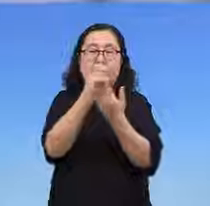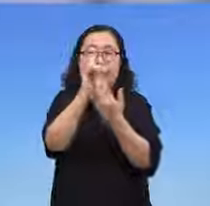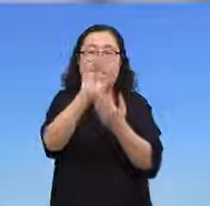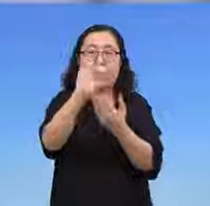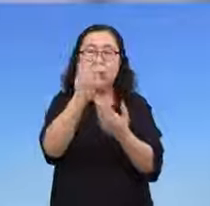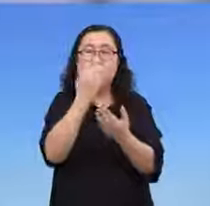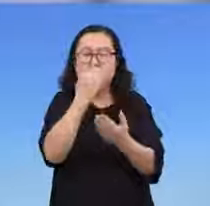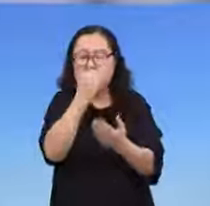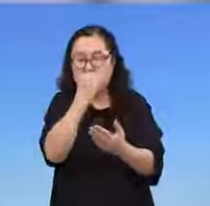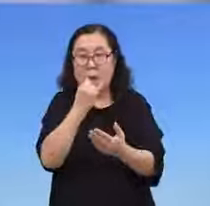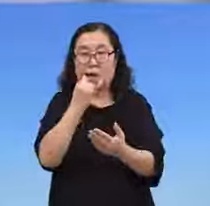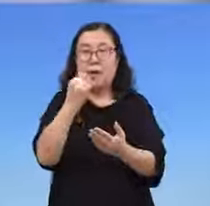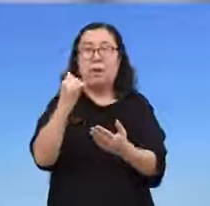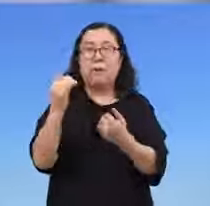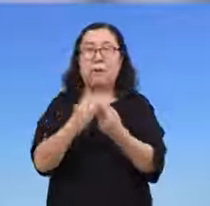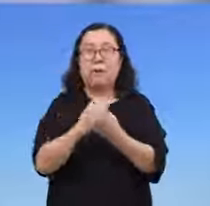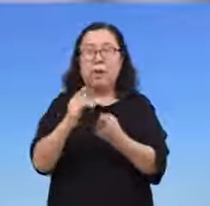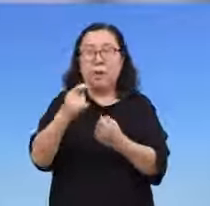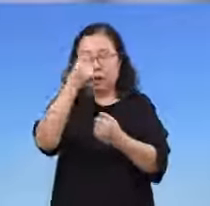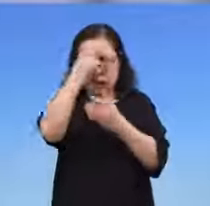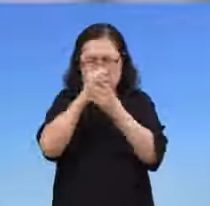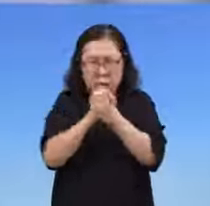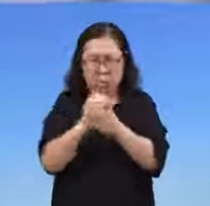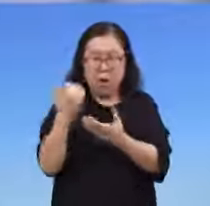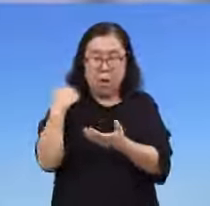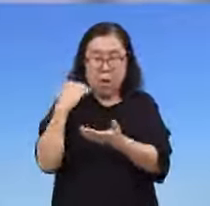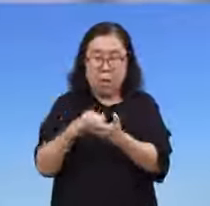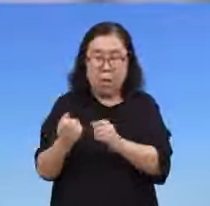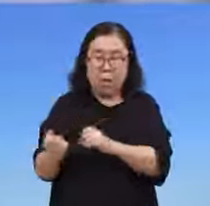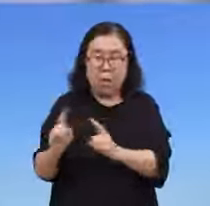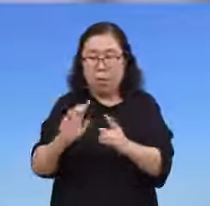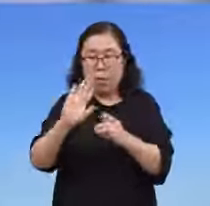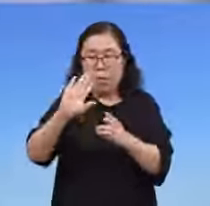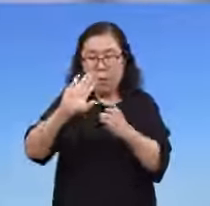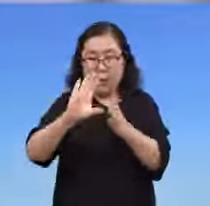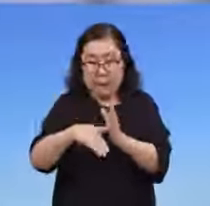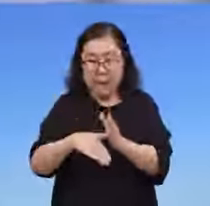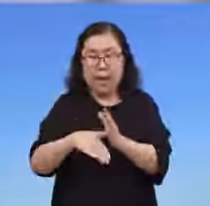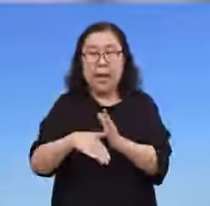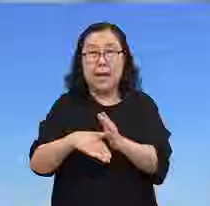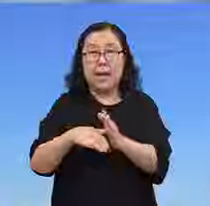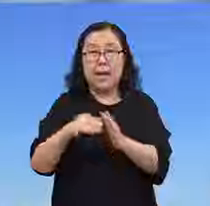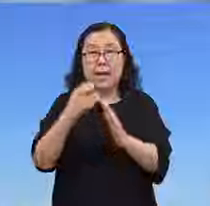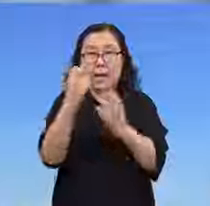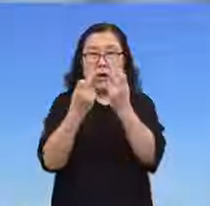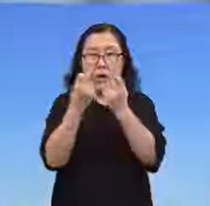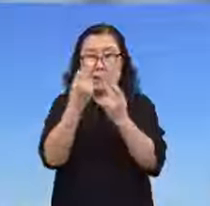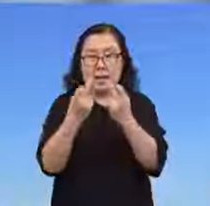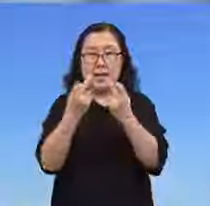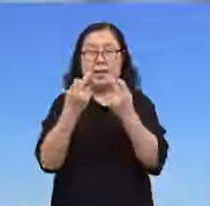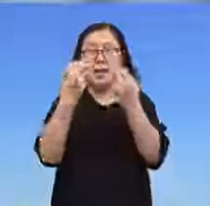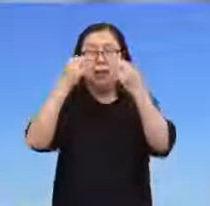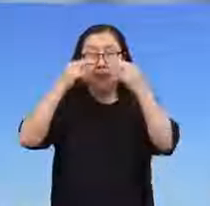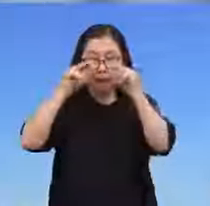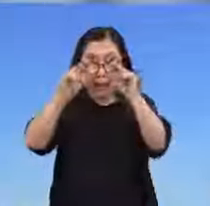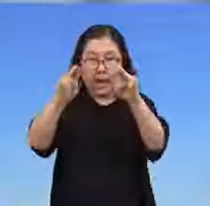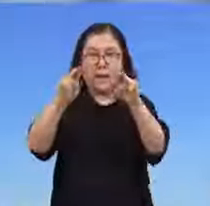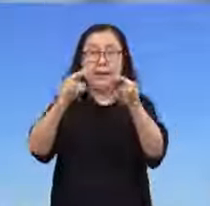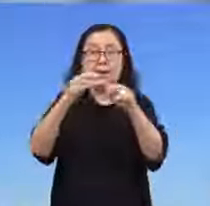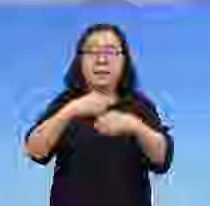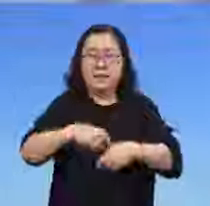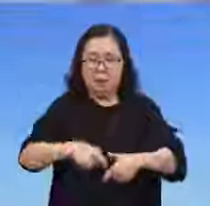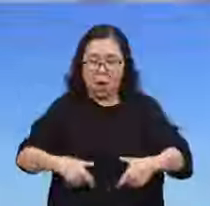회복되기를 바랍니다. 이 기도가 회복이 될 때 이런 형제를 향한 너그러움과 그를